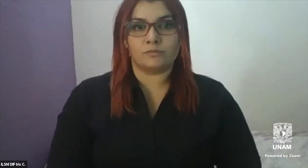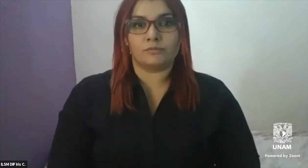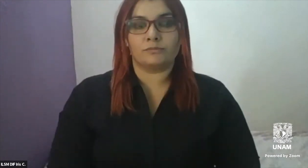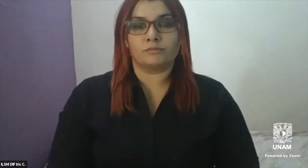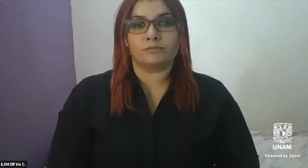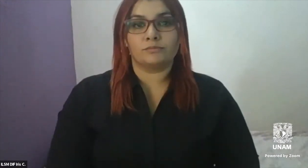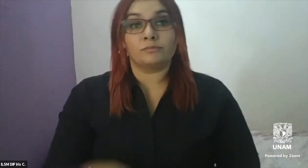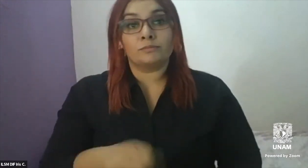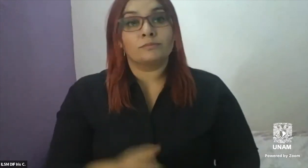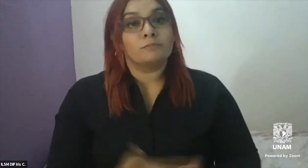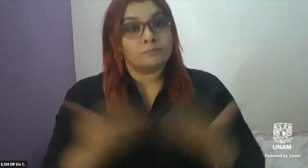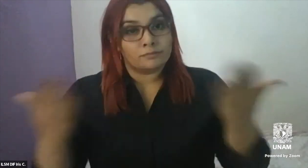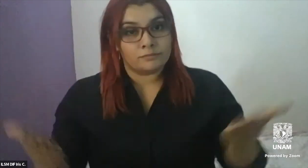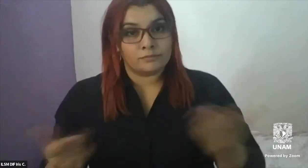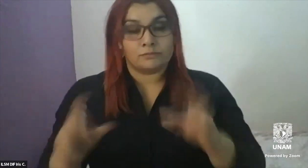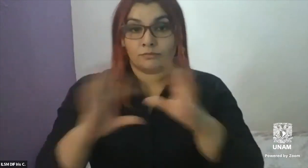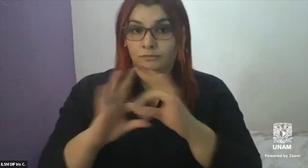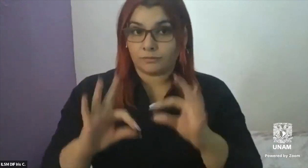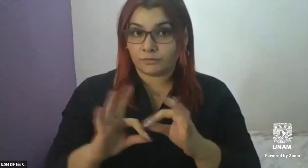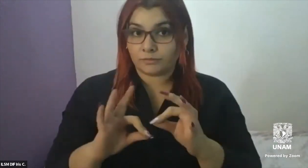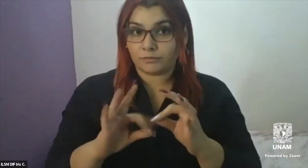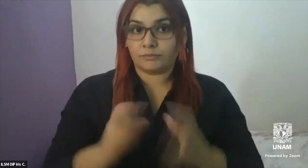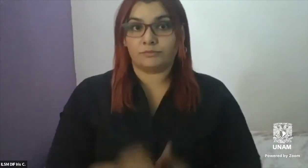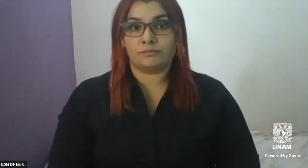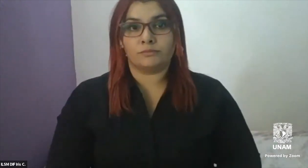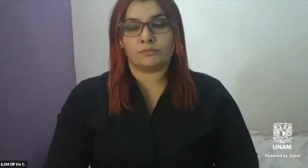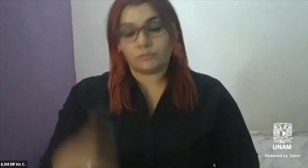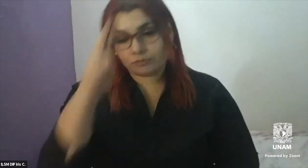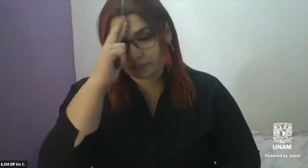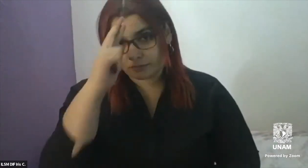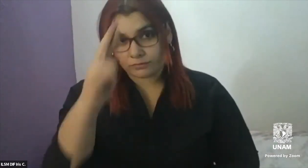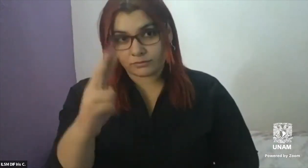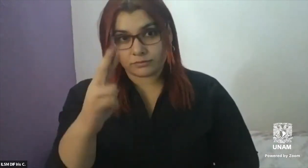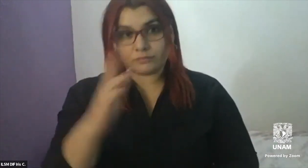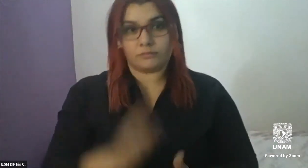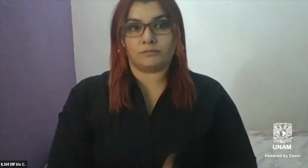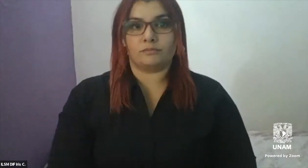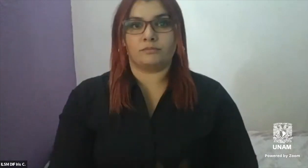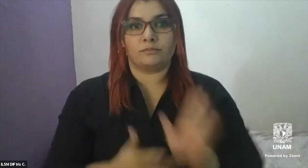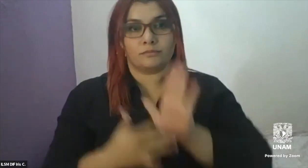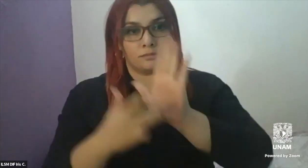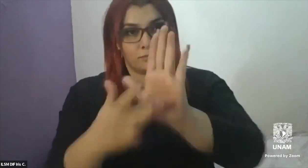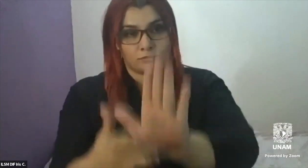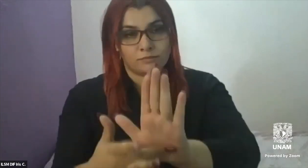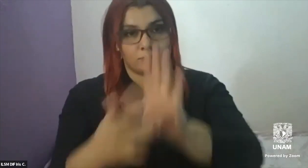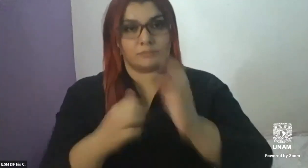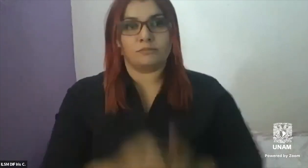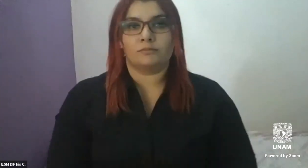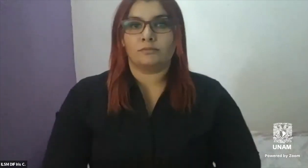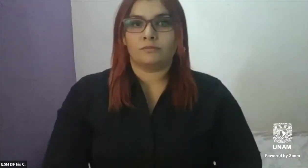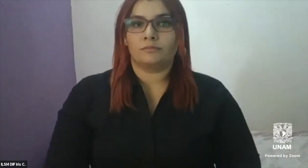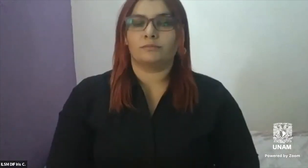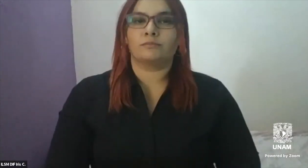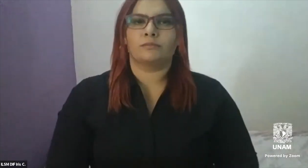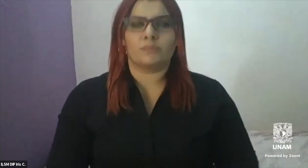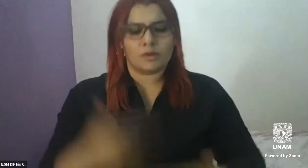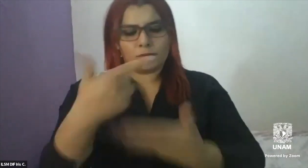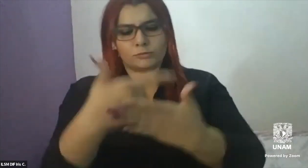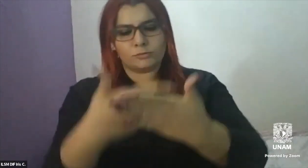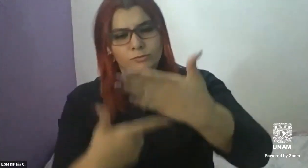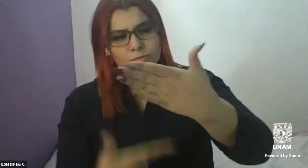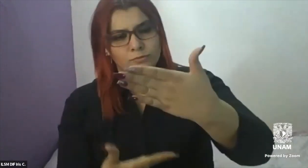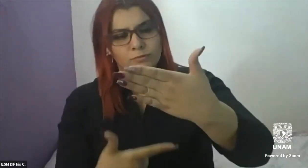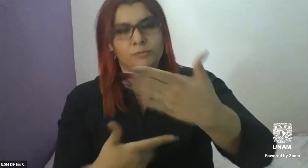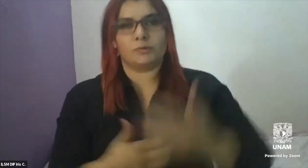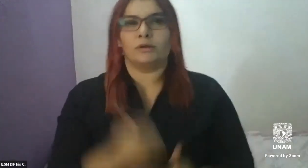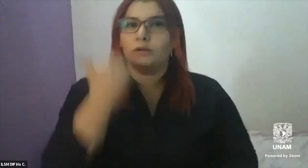parte, también queremos comentarles que por respeto al ponente, el link de registro de asistencia aparecerá durante la sesión de